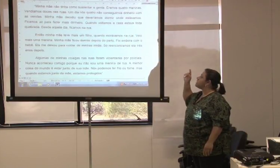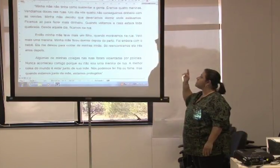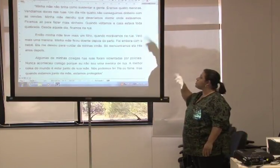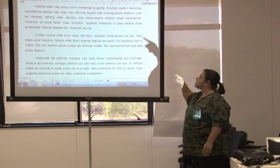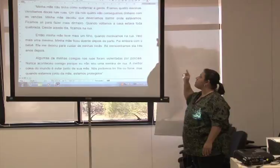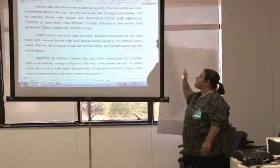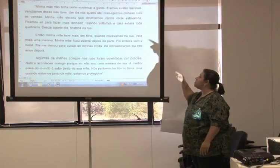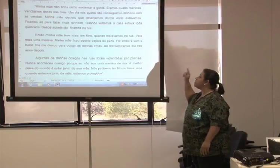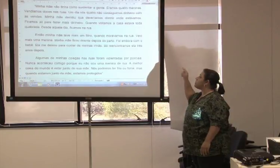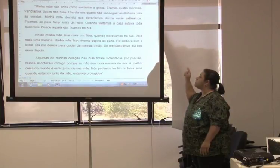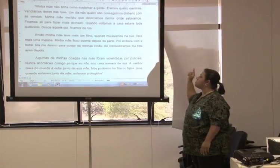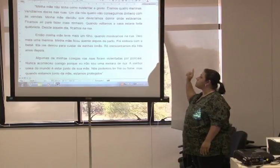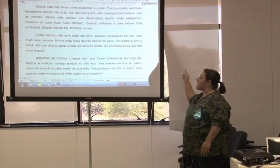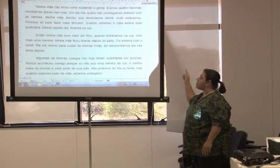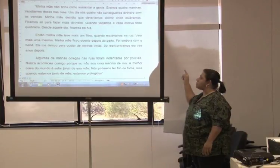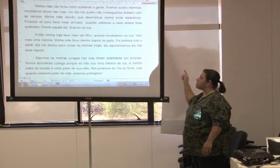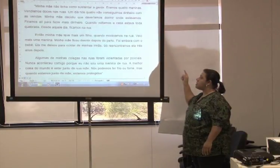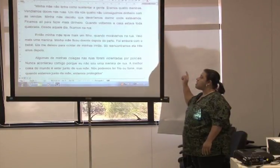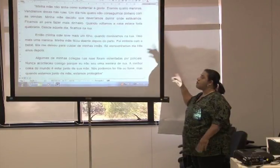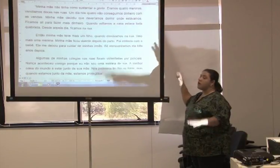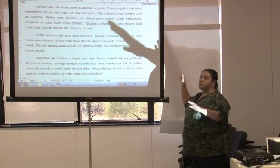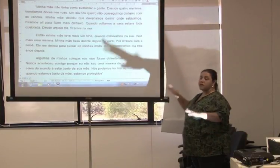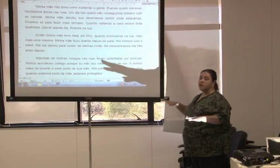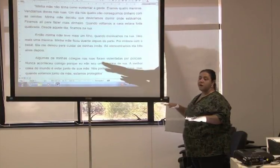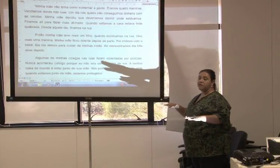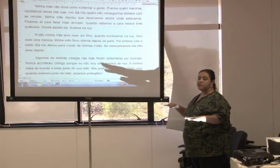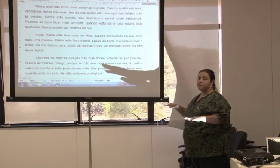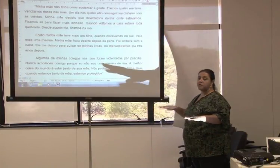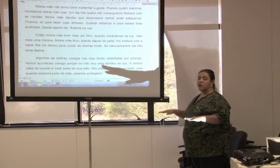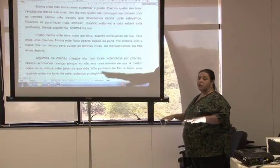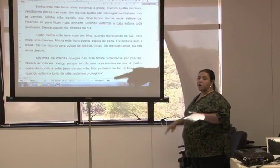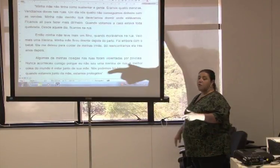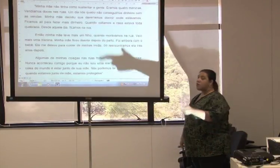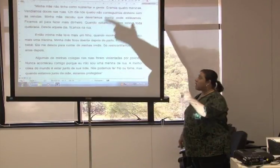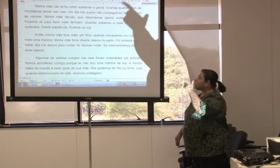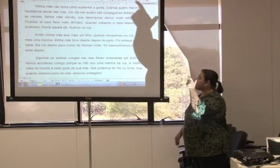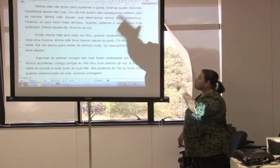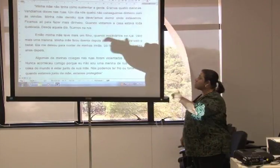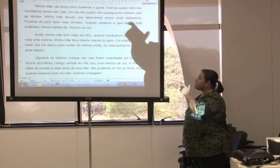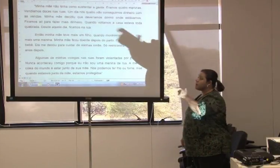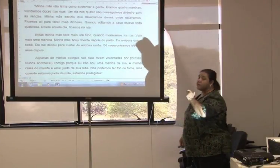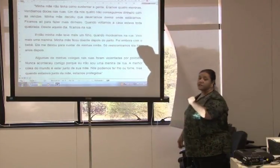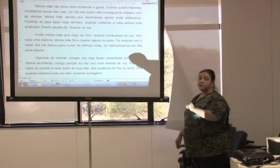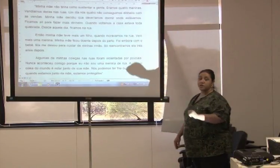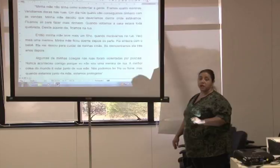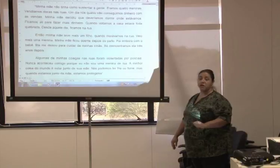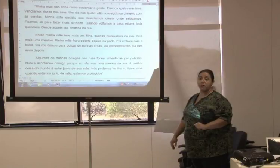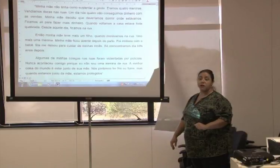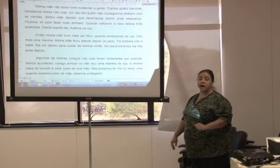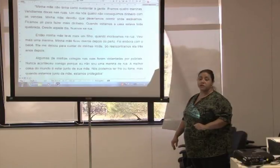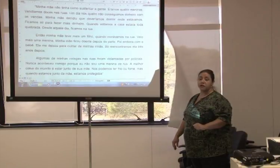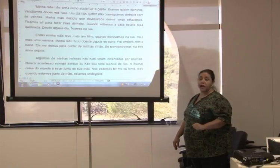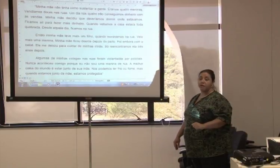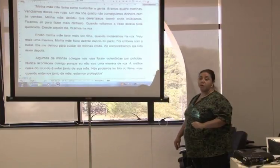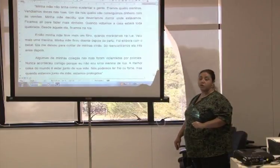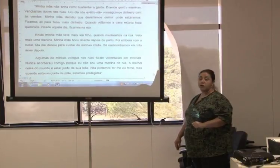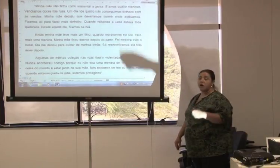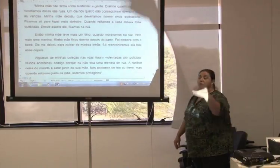decidiu que deveríamos dormir onde estávamos. Ficamos ali para fazer mais dinheiro. Por que ficamos ali para fazer mais dinheiro é uma unidade ligada à outra? Porque